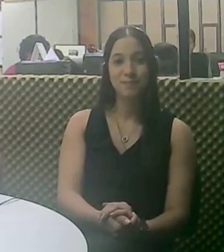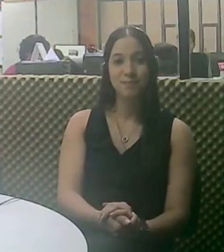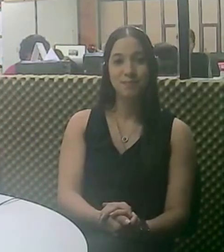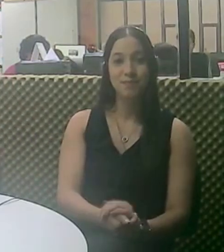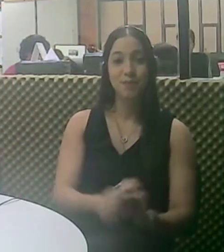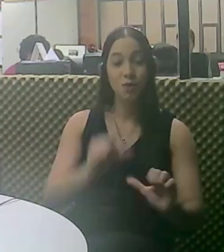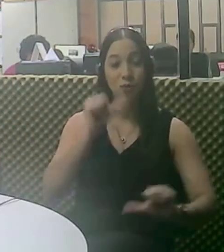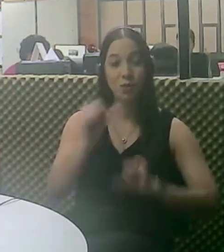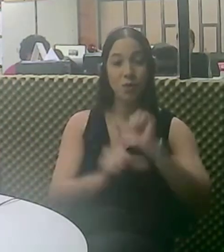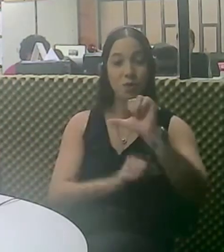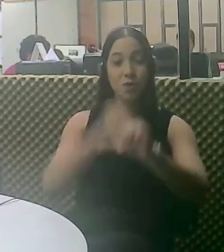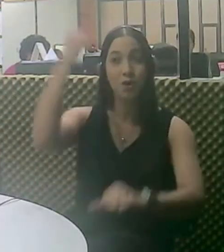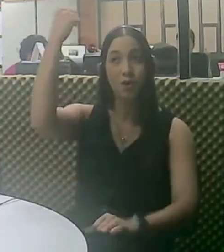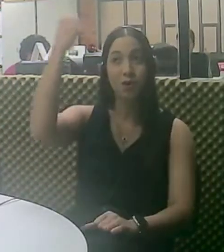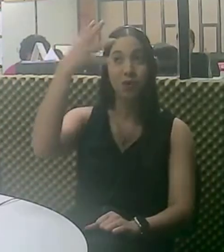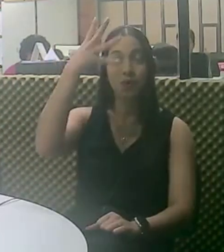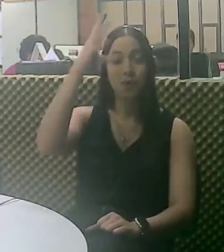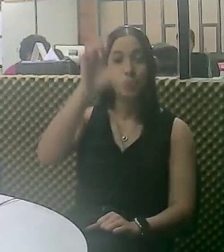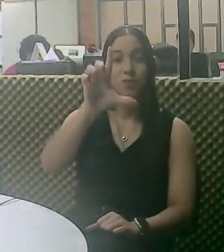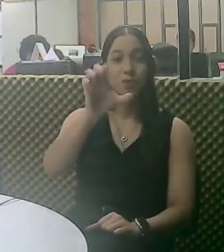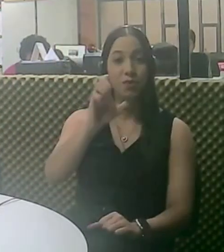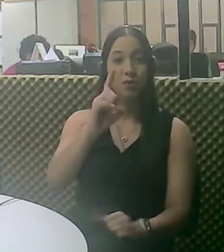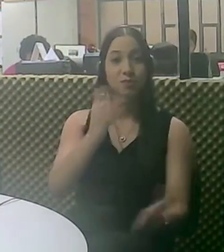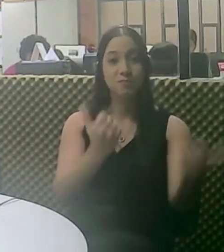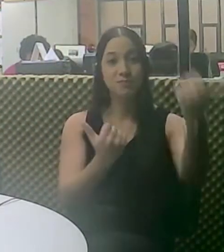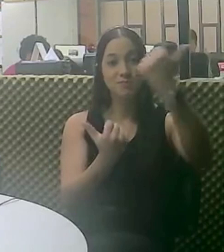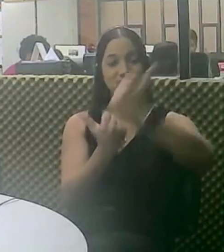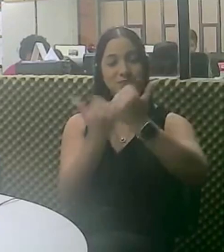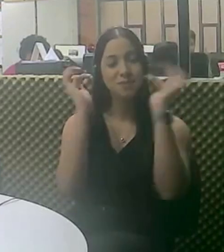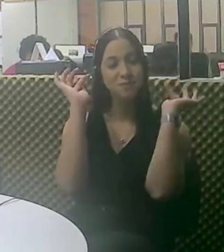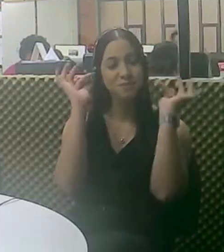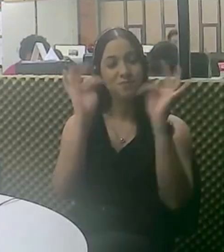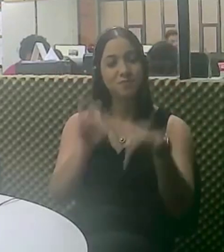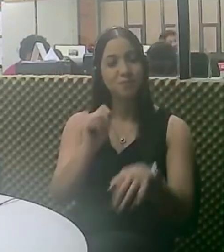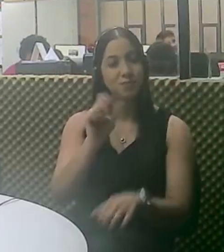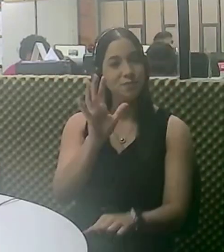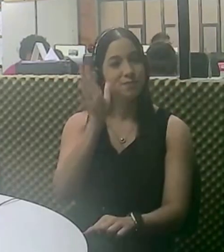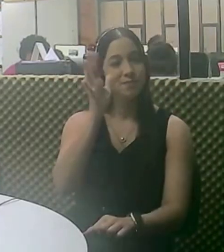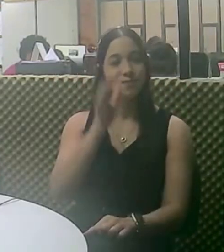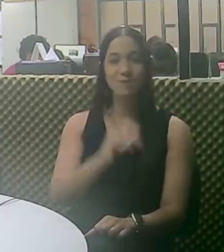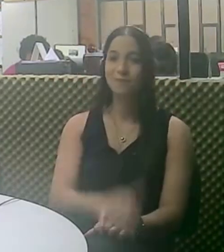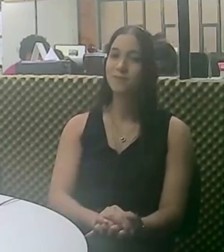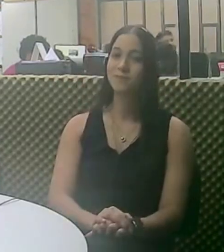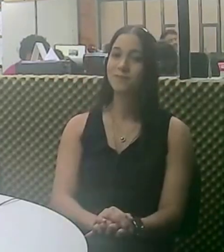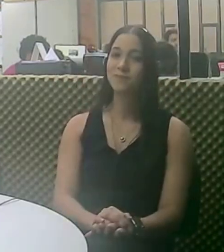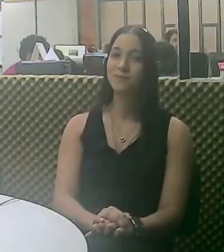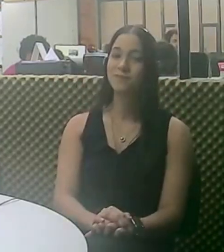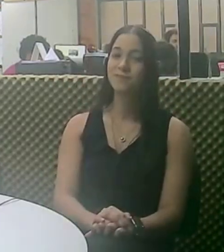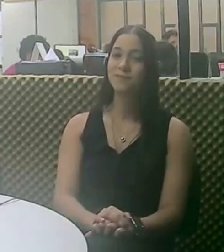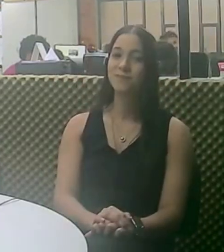A troca da iluminação com lâmpadas de LED está na fase final.